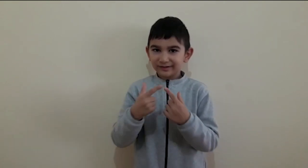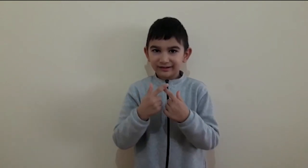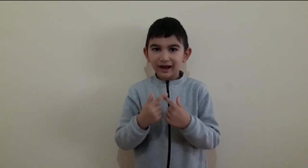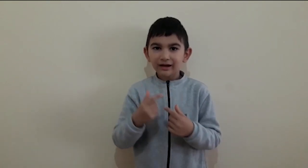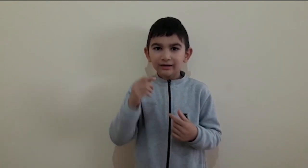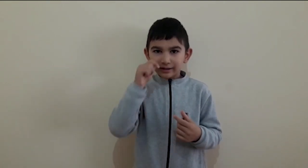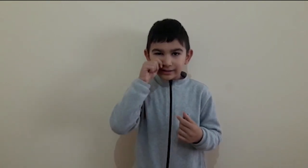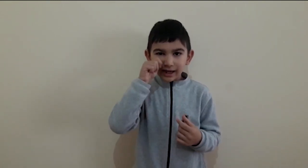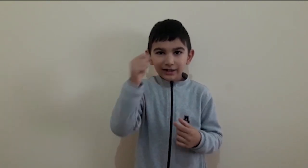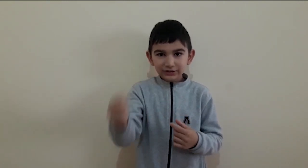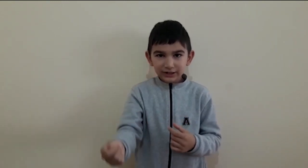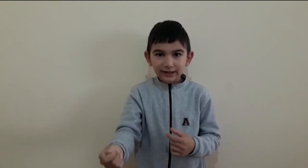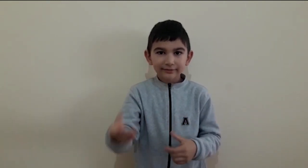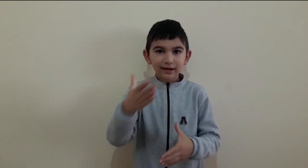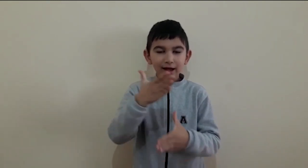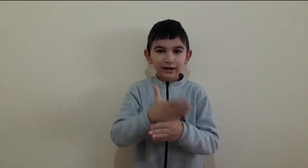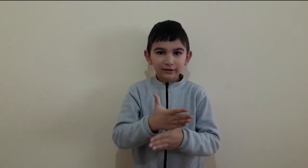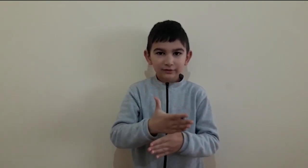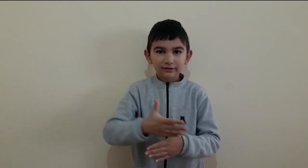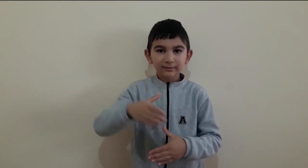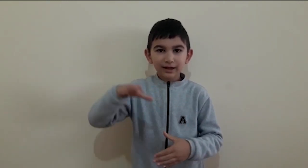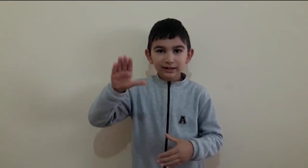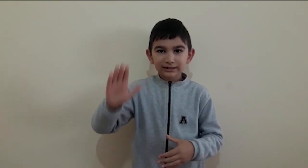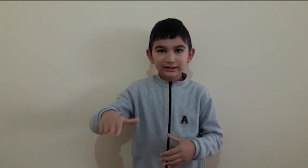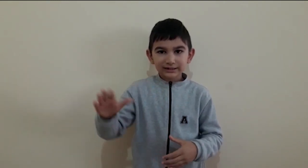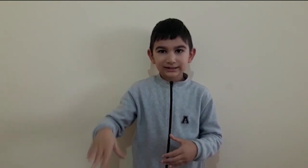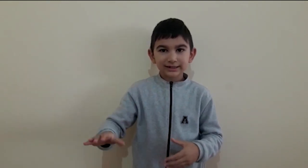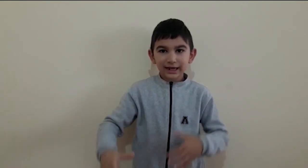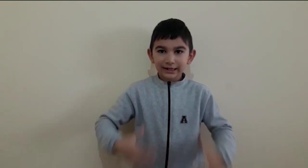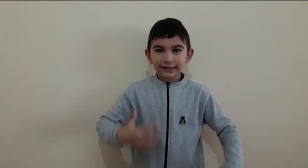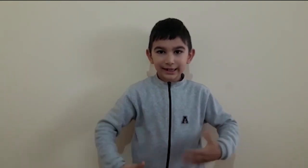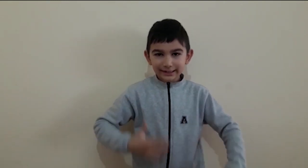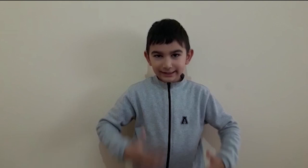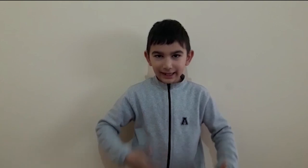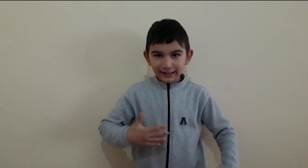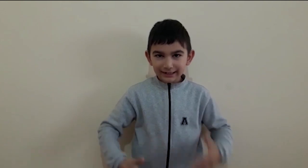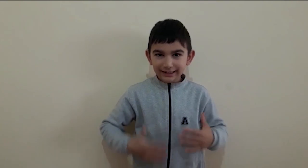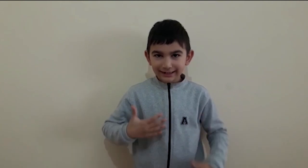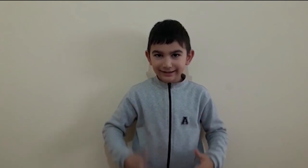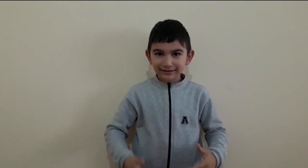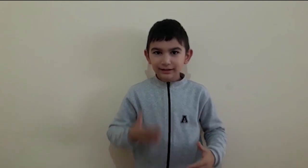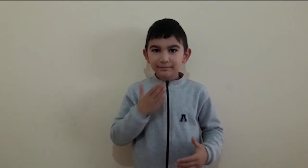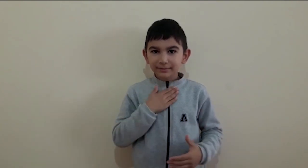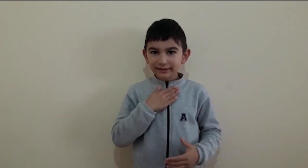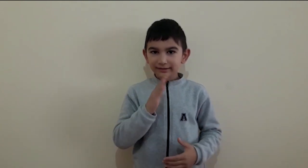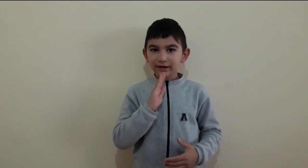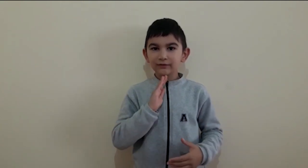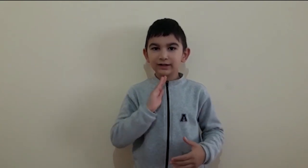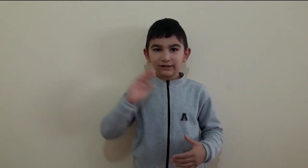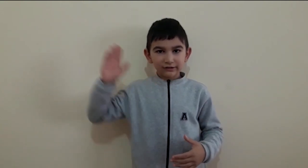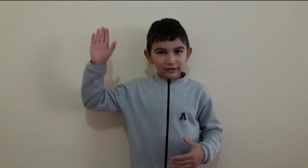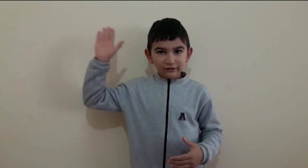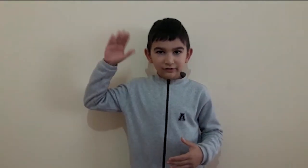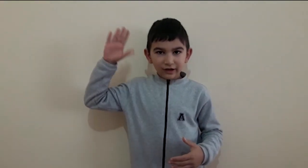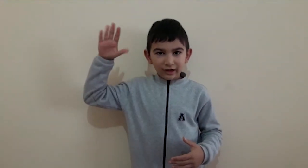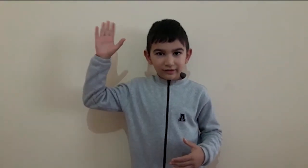aramıza gerçekten katılmak isteyen engellilere biz de varız.